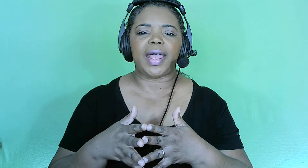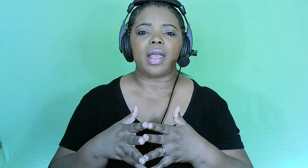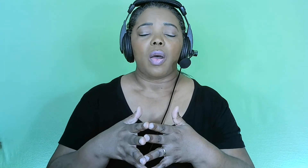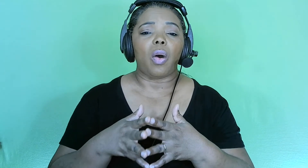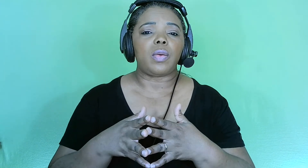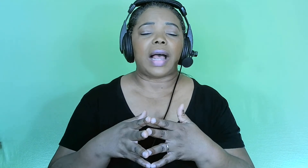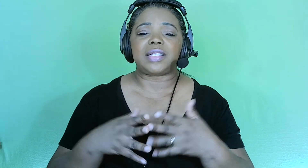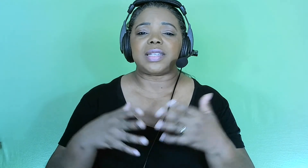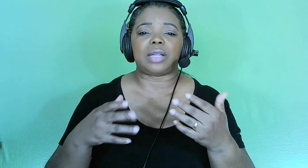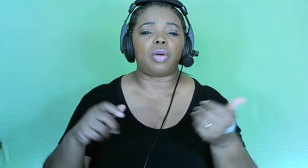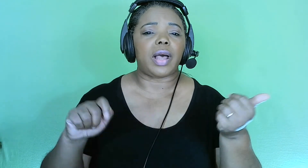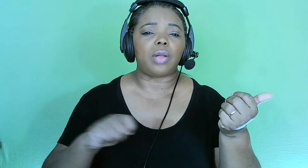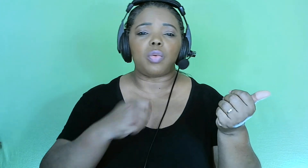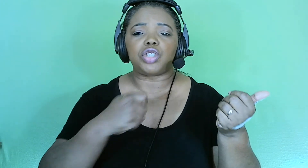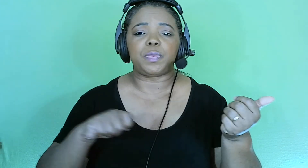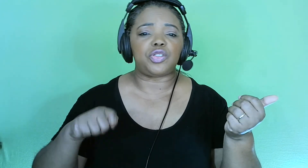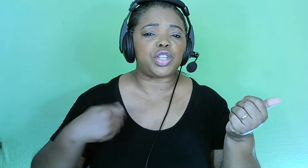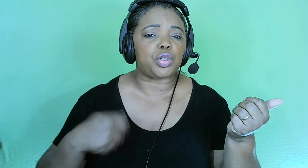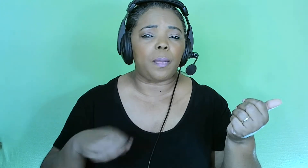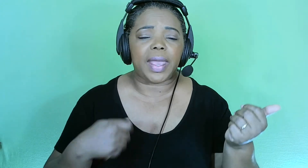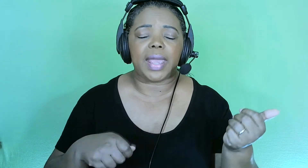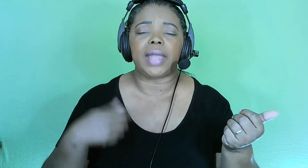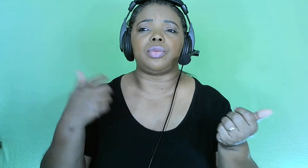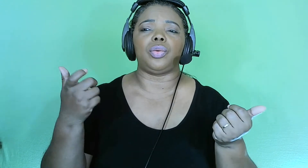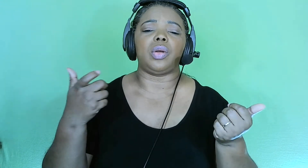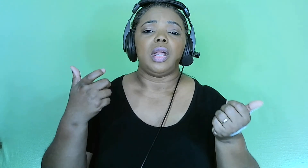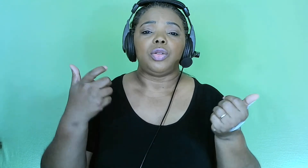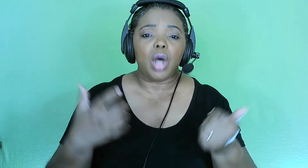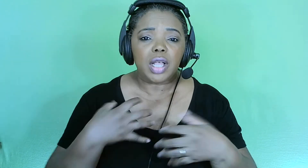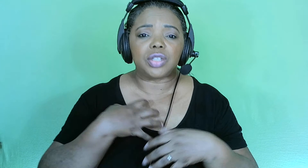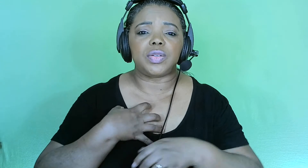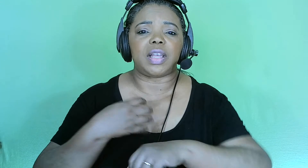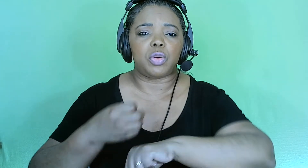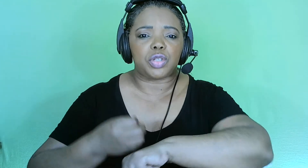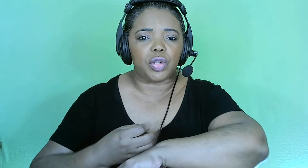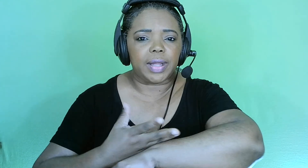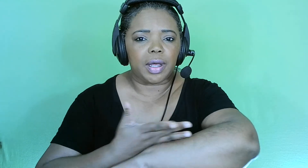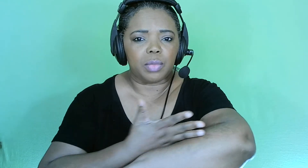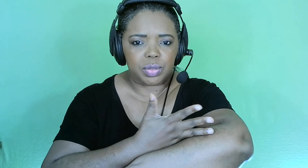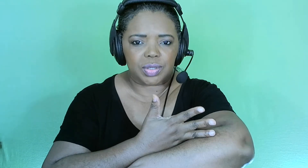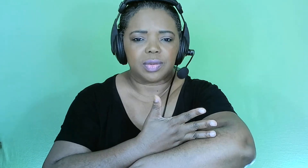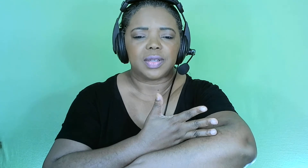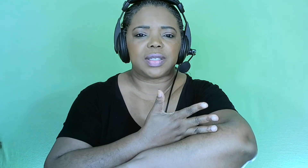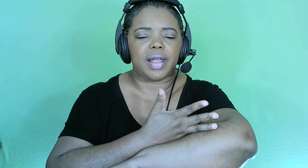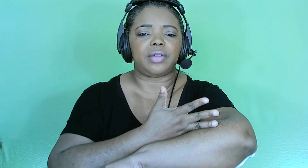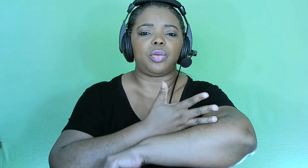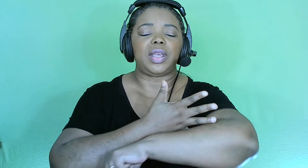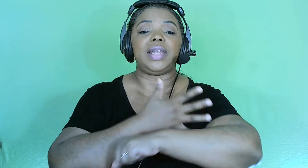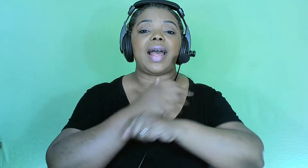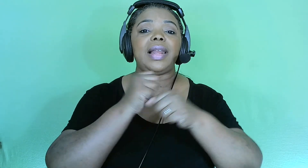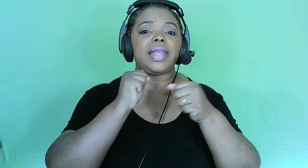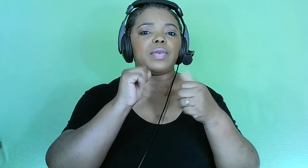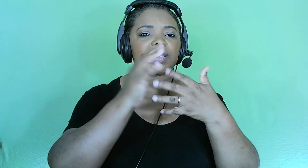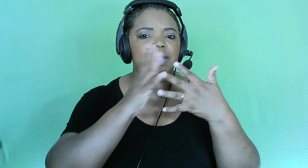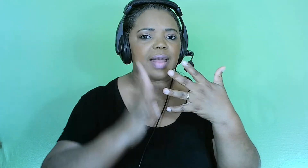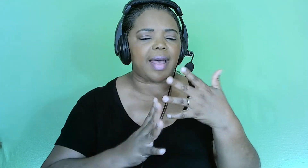né? Ou às vezes está tocando algum tipo de instrumento, nós nos emocionamos, certo? E na língua de